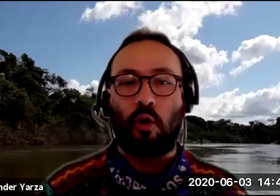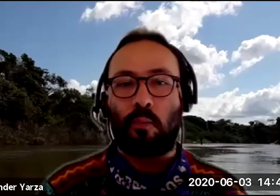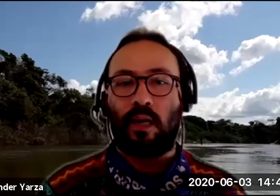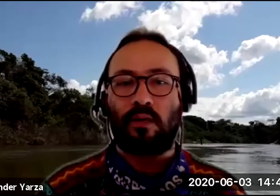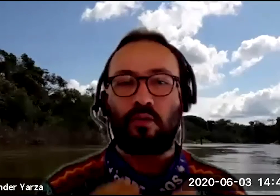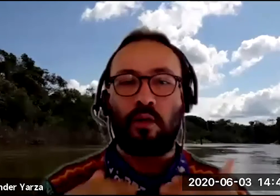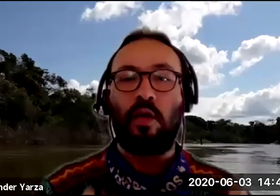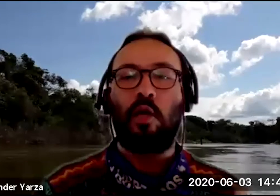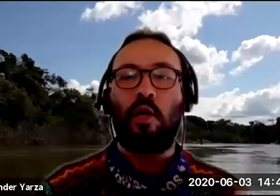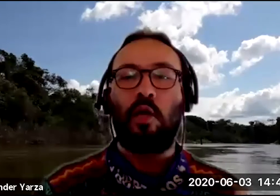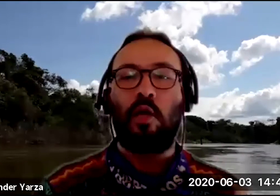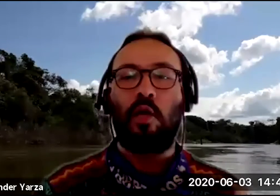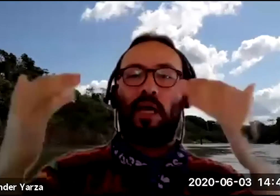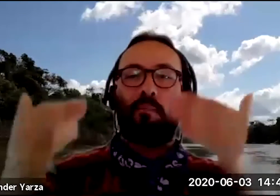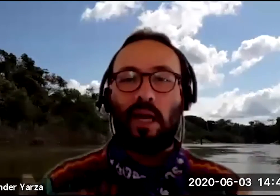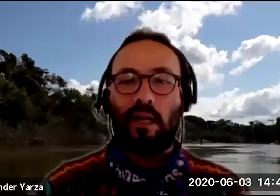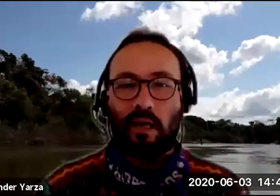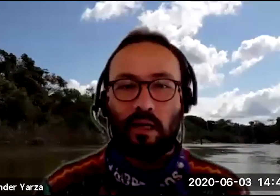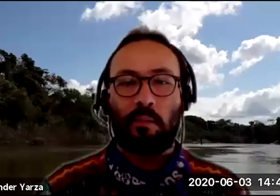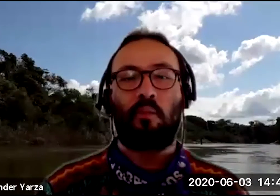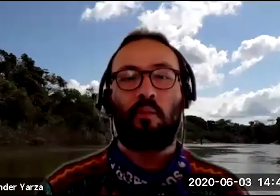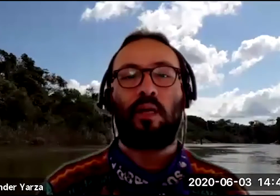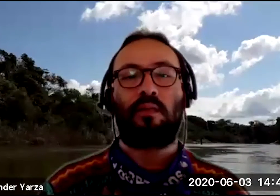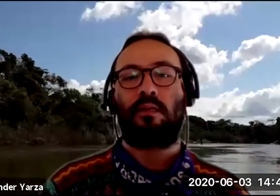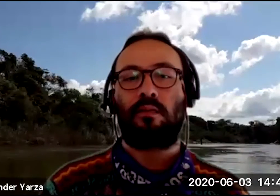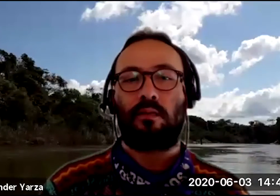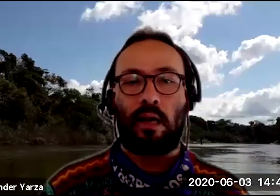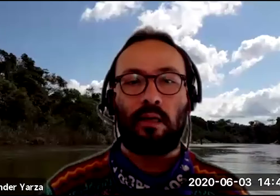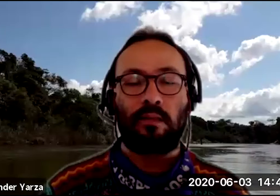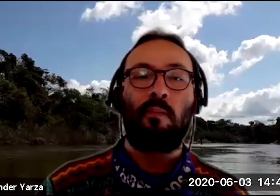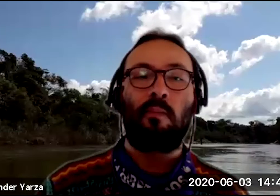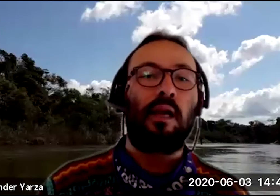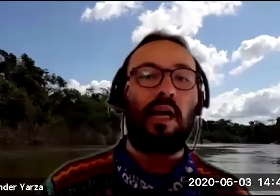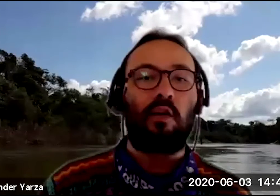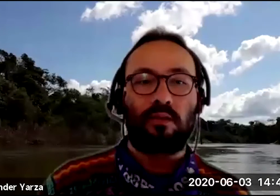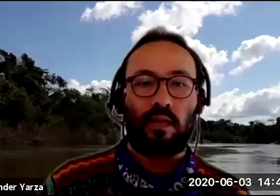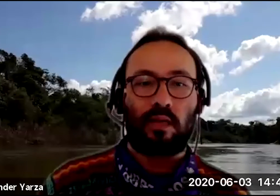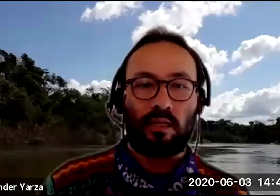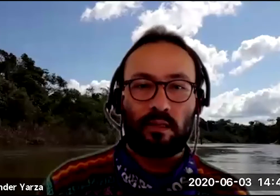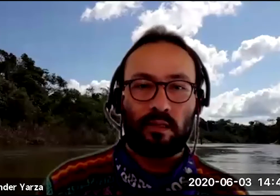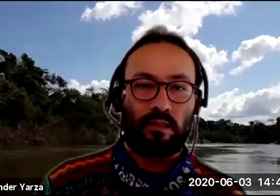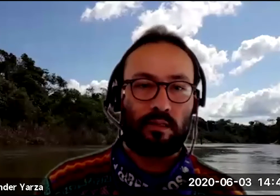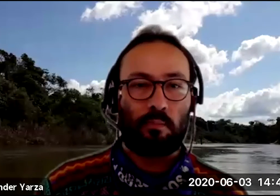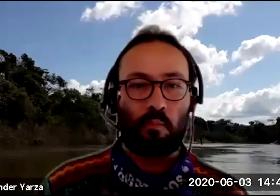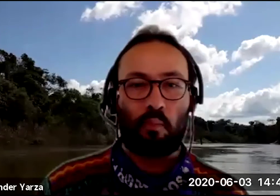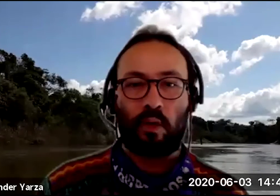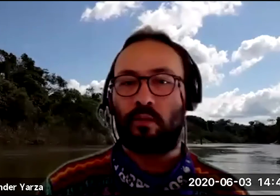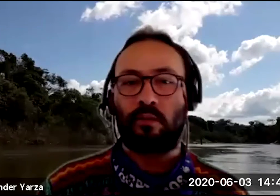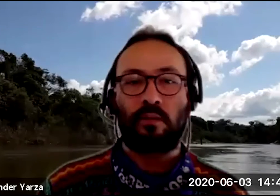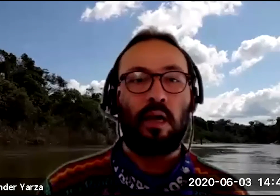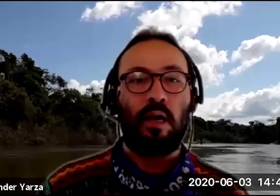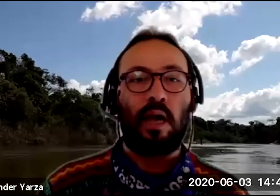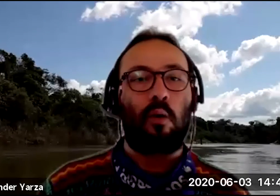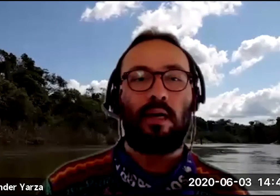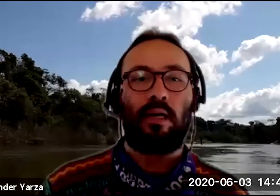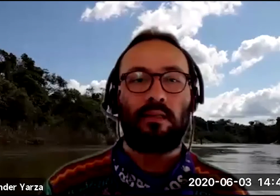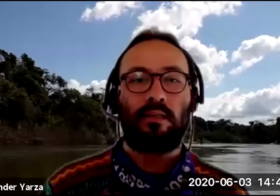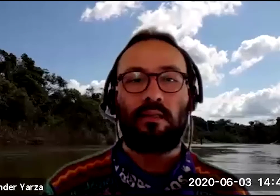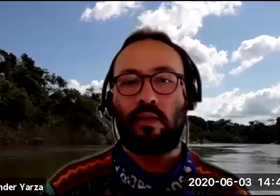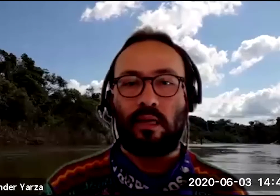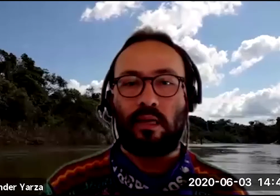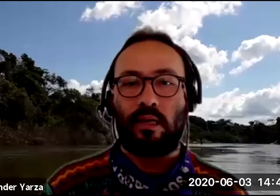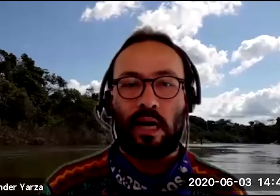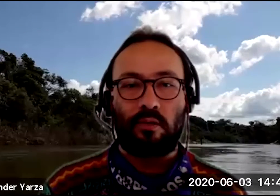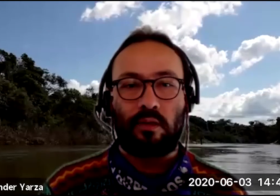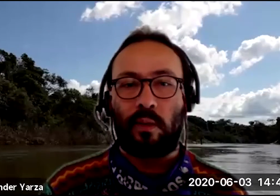inicio, los procesos de cooperación vuelven y emergen en memorias ancestrales, en nuestras vidas que están puestos